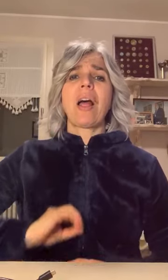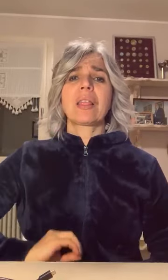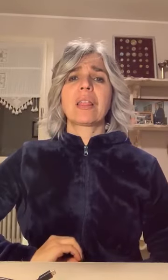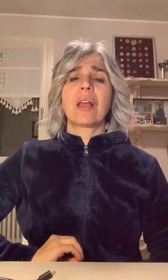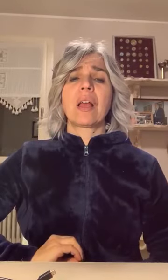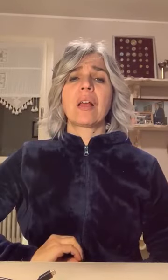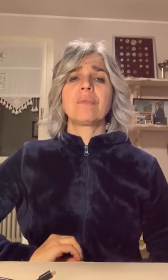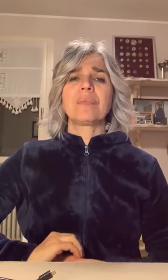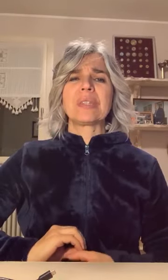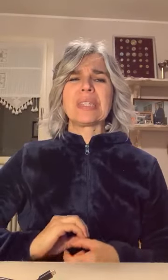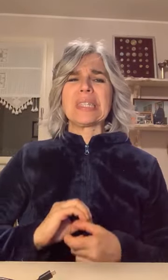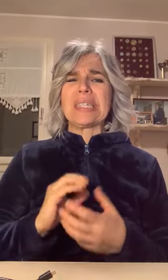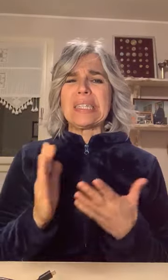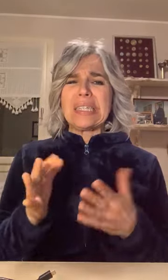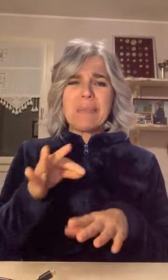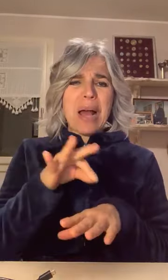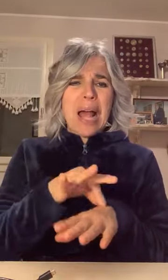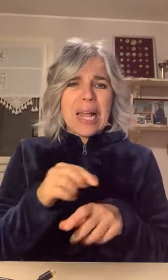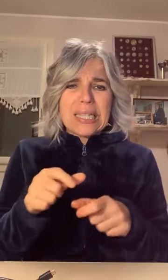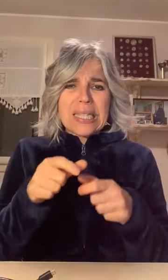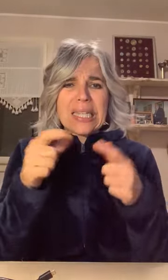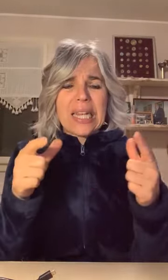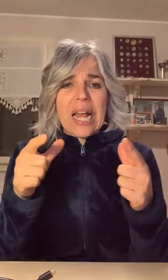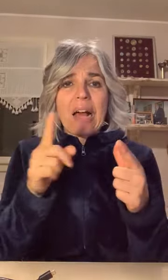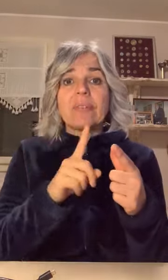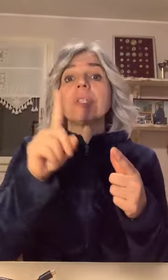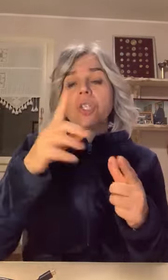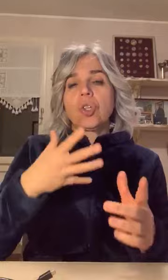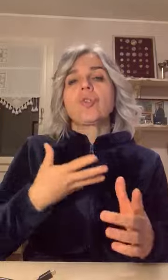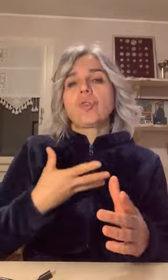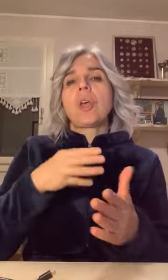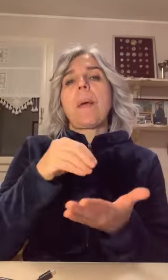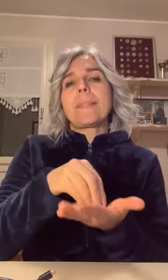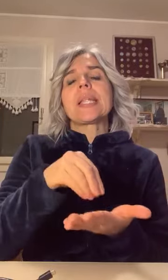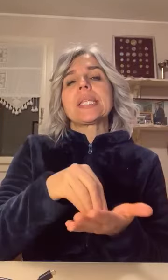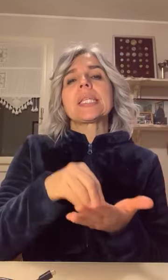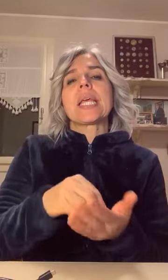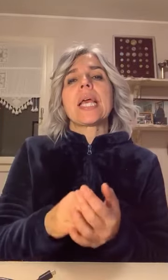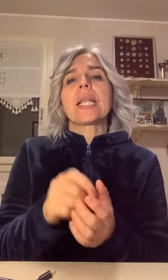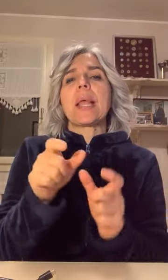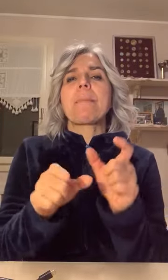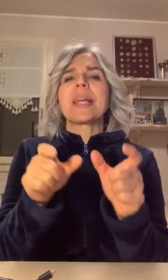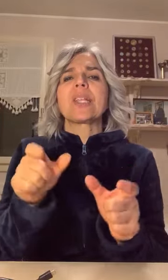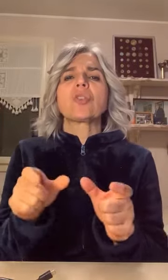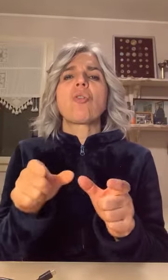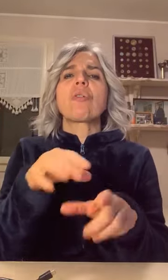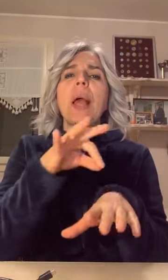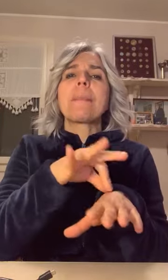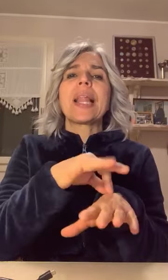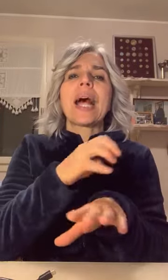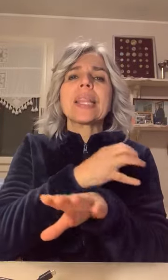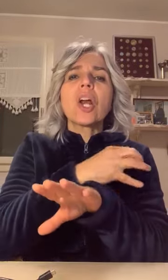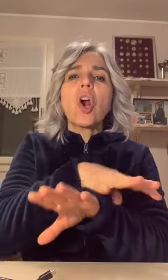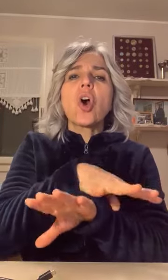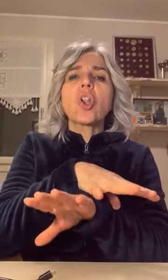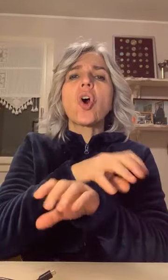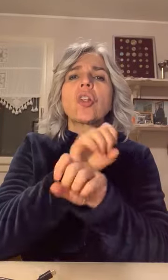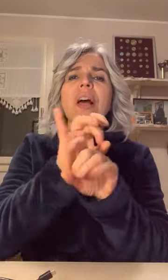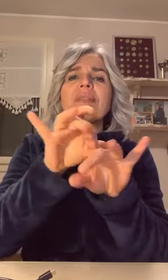neanche dare una carezza, abbracciare un parente, un figlio, una figlia, un marito che sono morti. Il